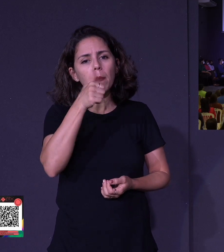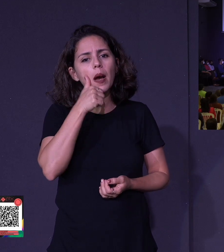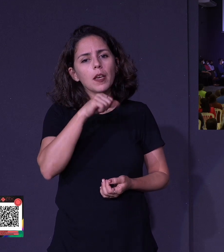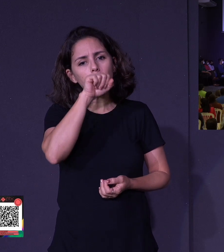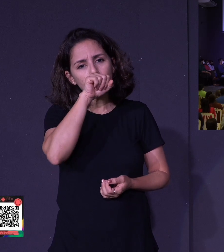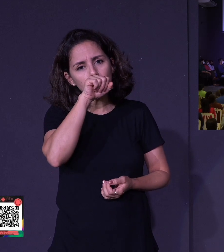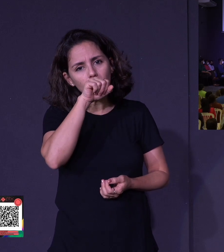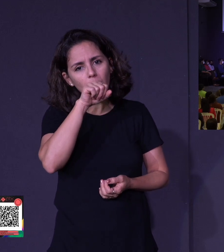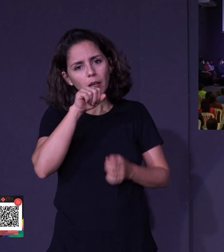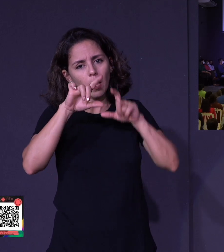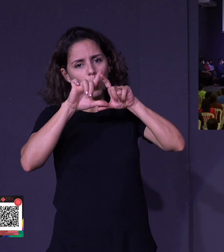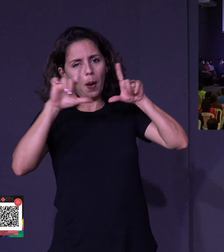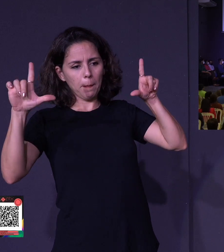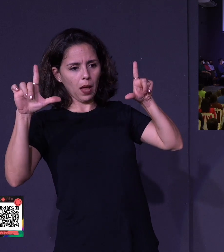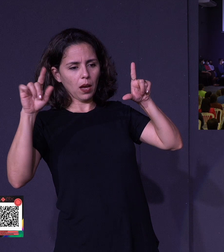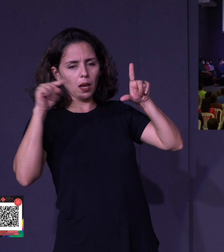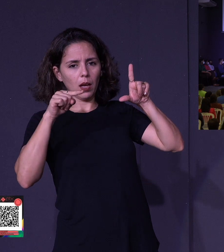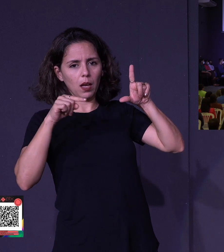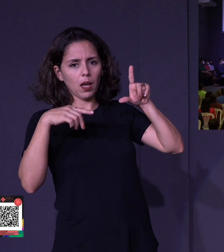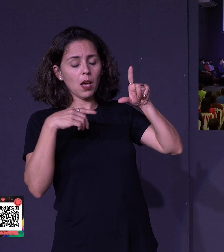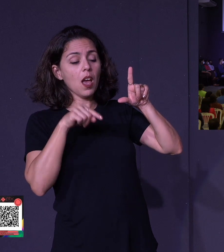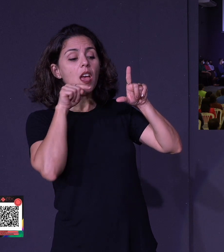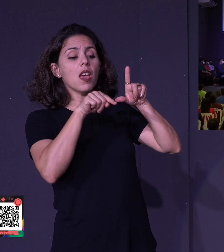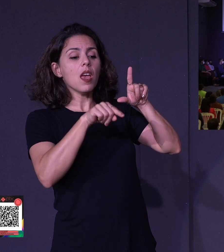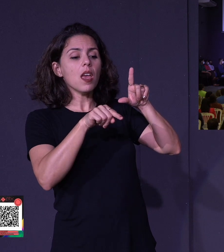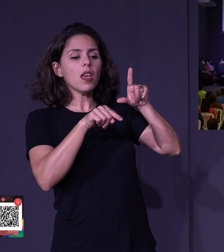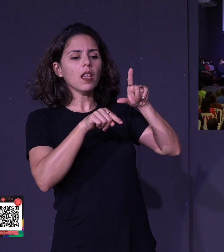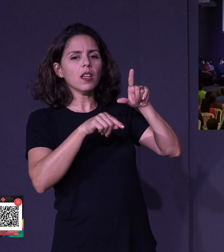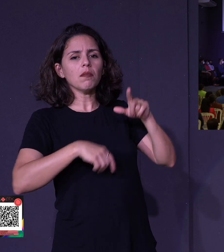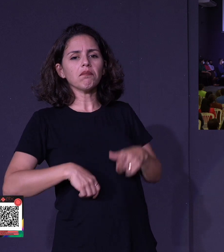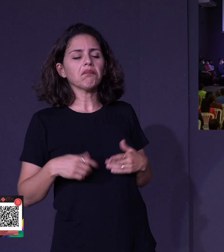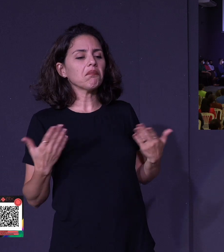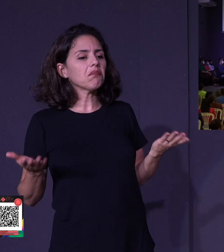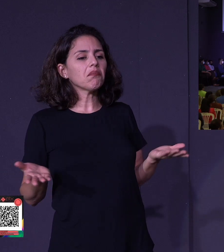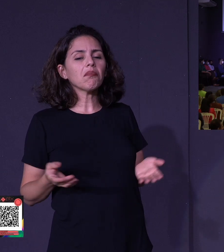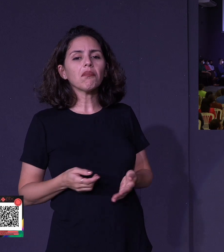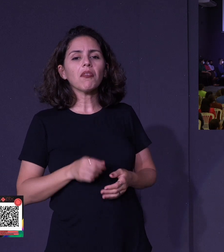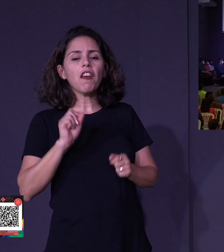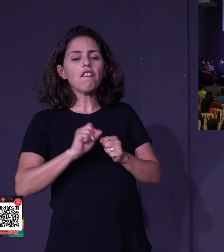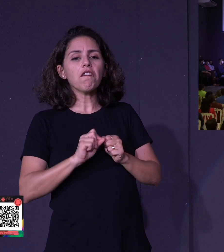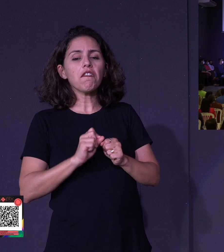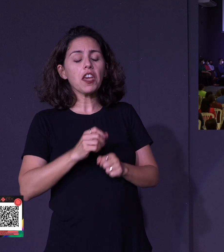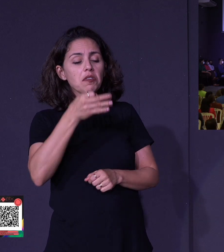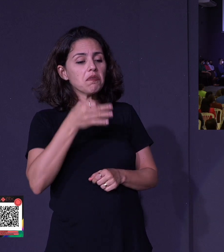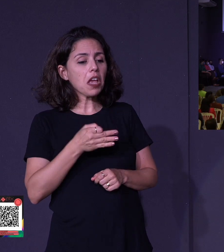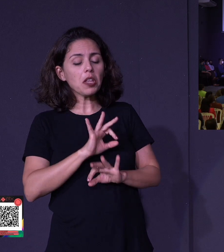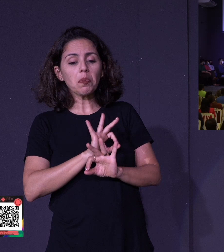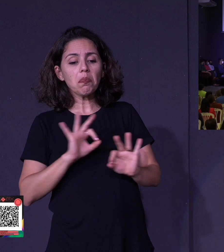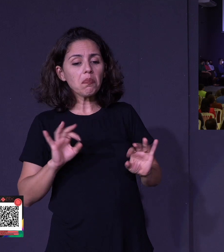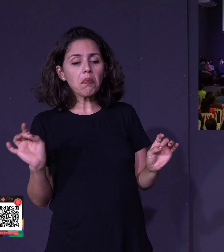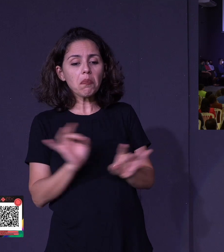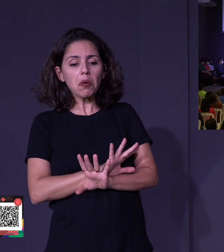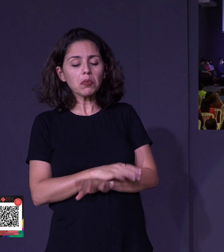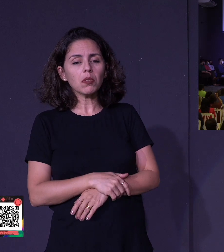irmão? Precisa? Ô irmão, quando ele tirar um 10, um 7,5, um 8. Legal,